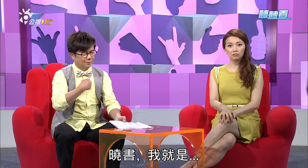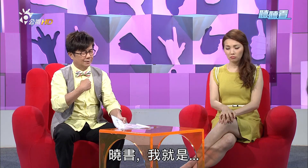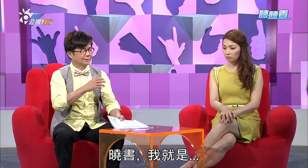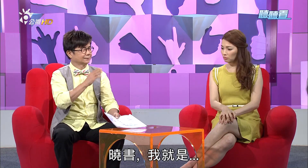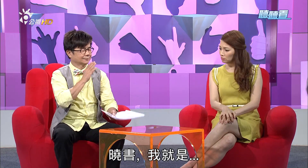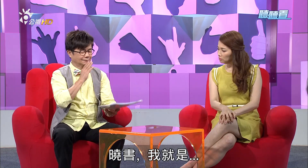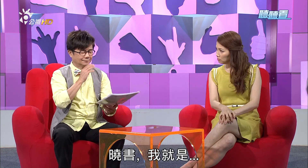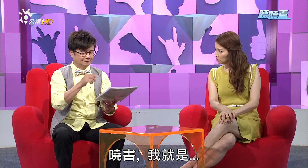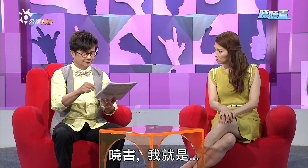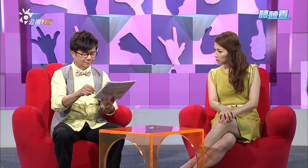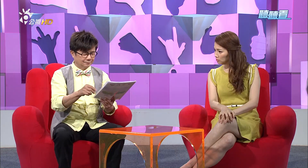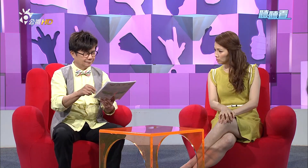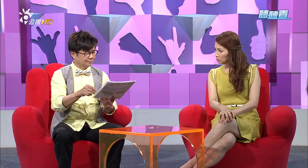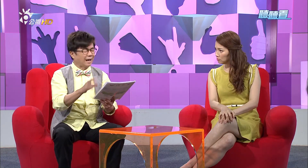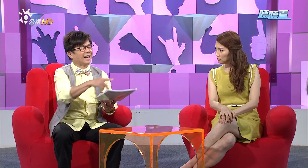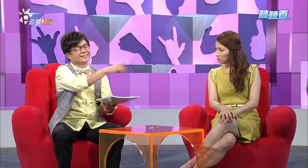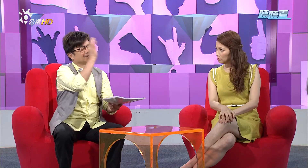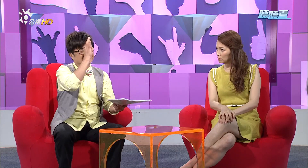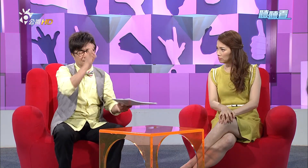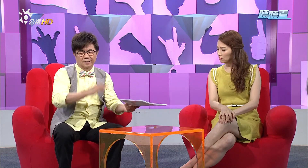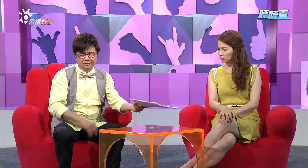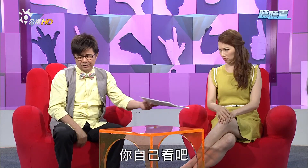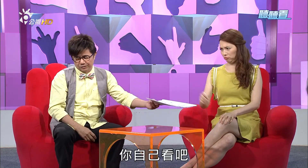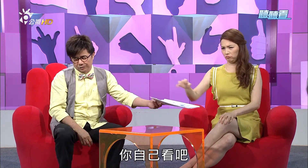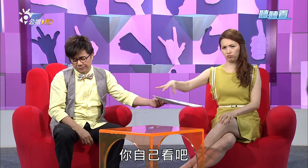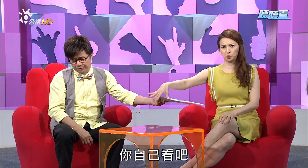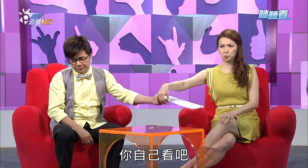是，哎呀，你自己看吧。